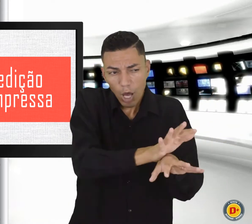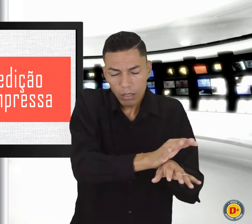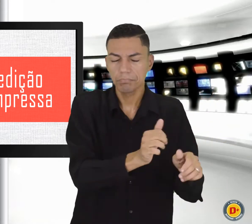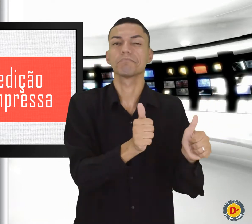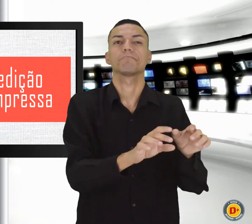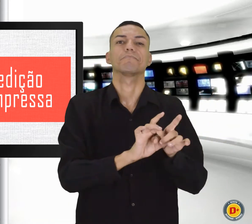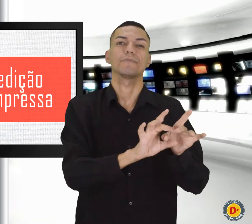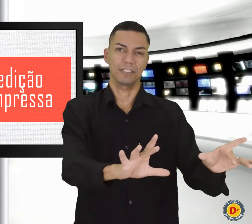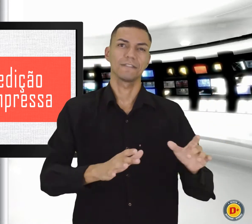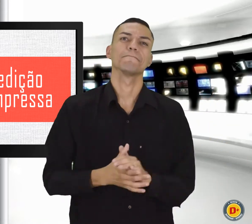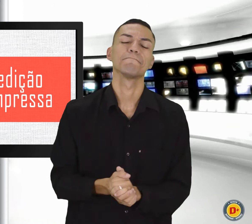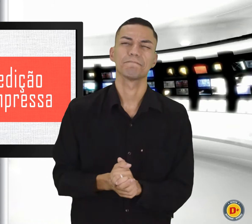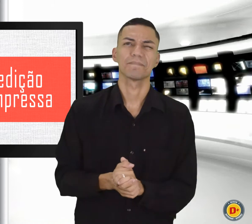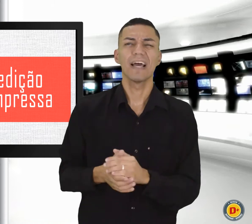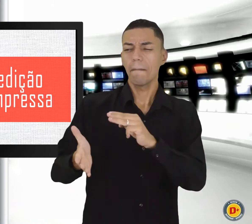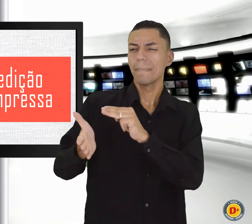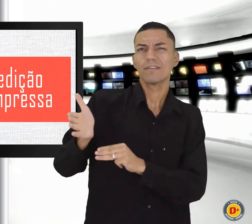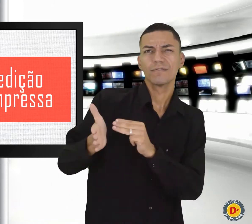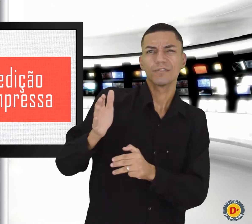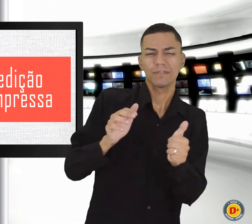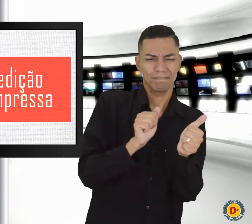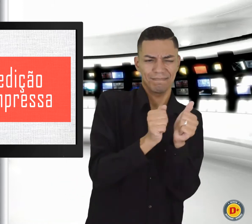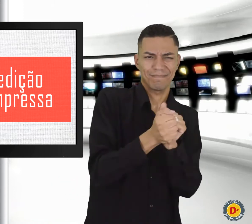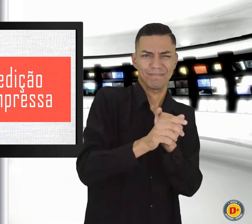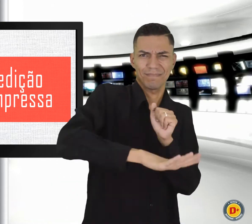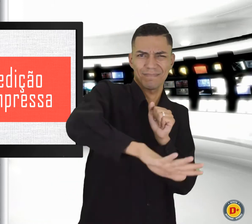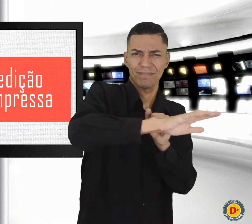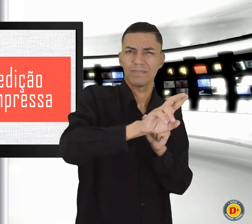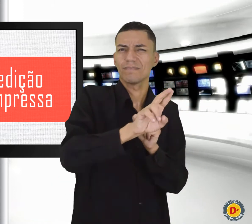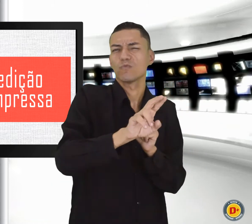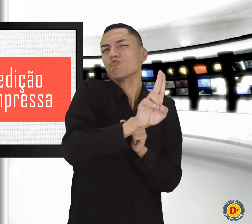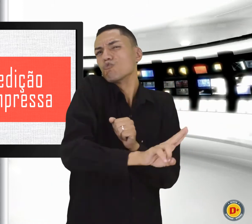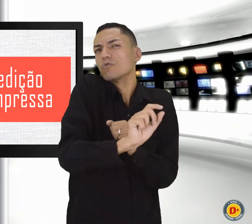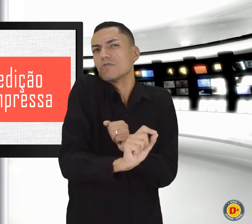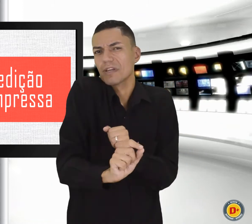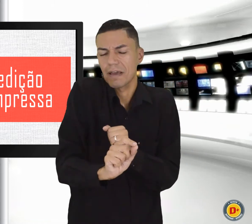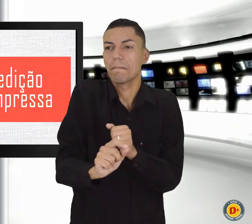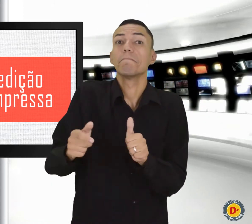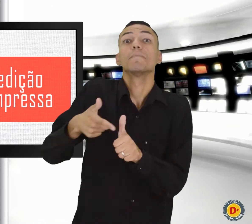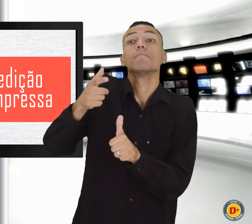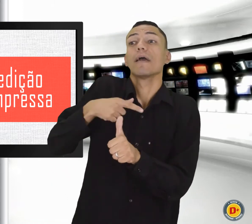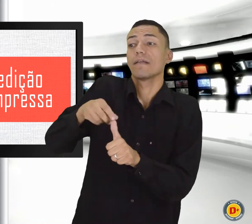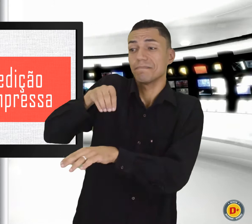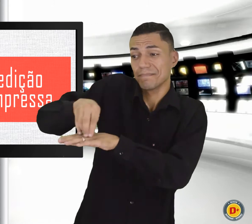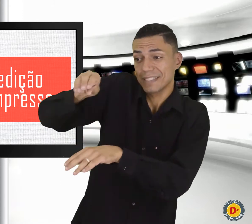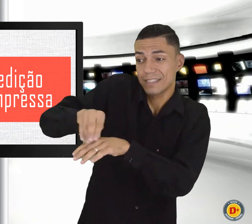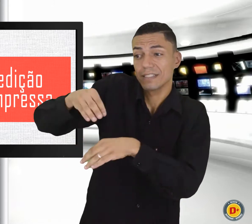a metodologia tradicional usa a abordagem treinar, colocar, o emprego apoiado segue o